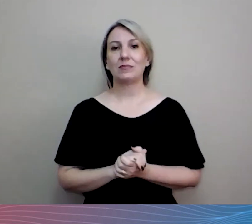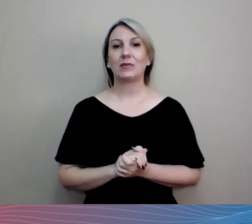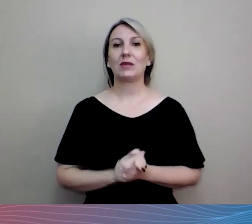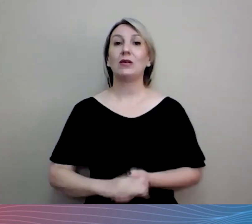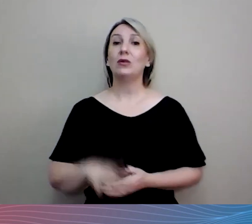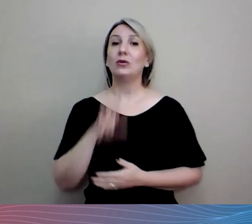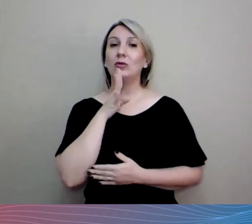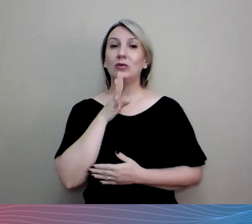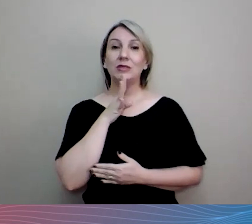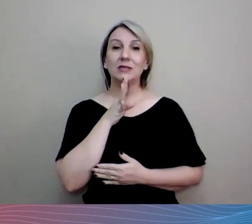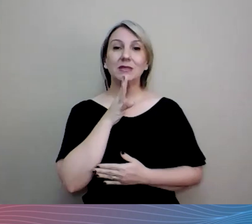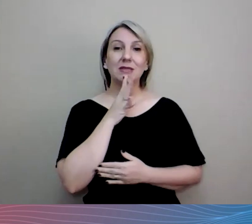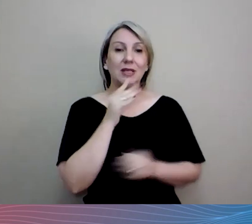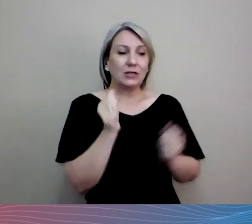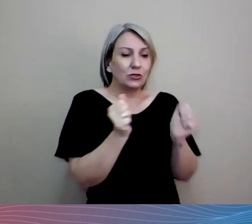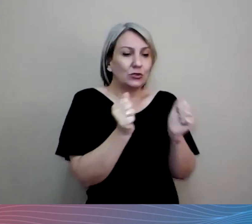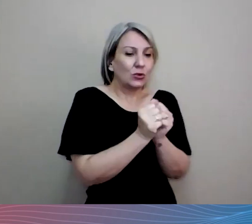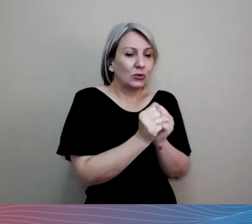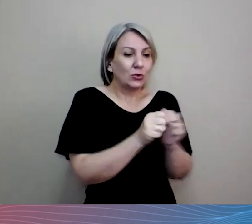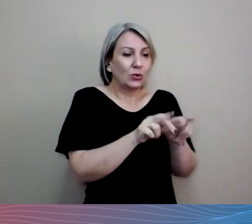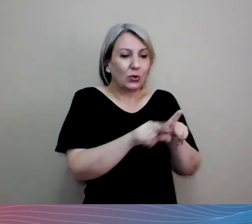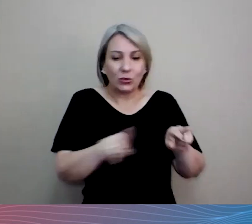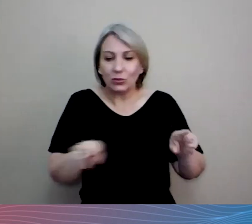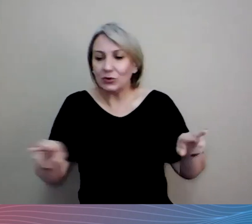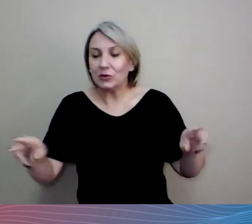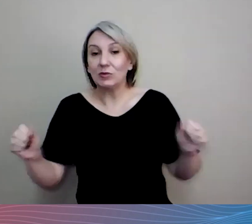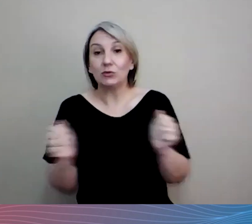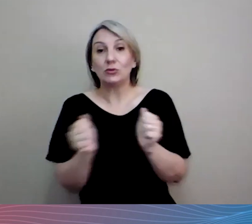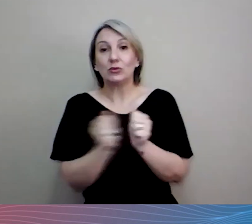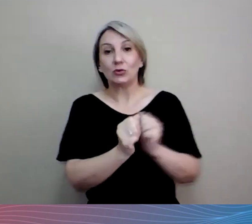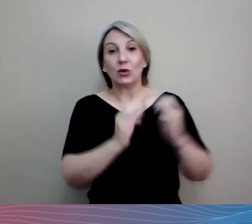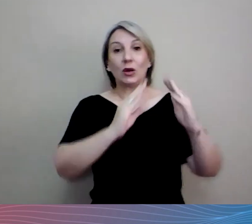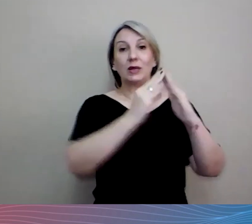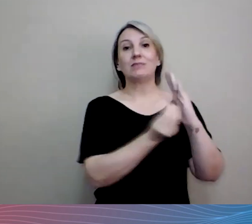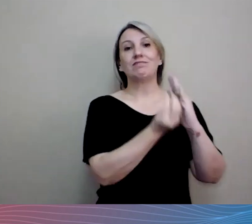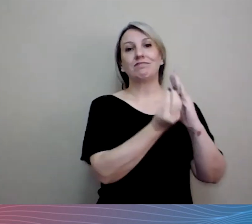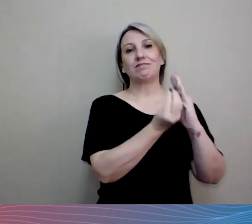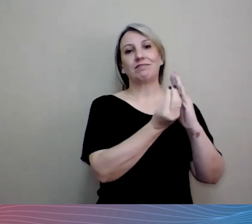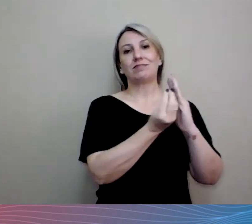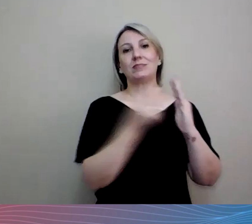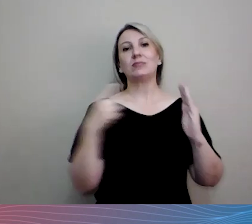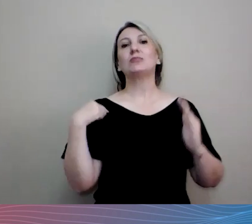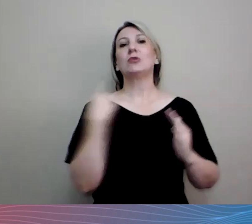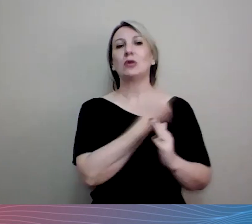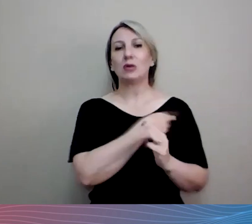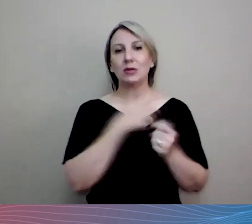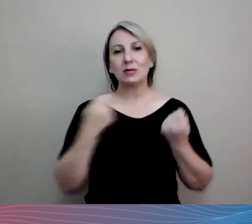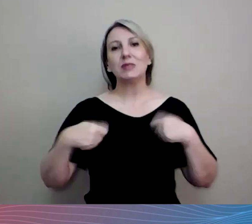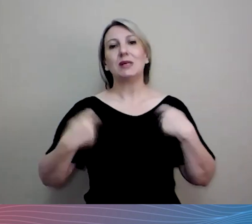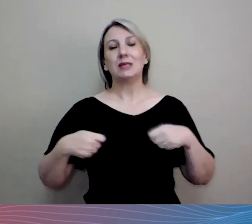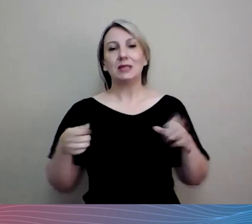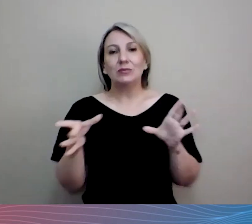santos. Nós precisamos do corpo. Uma pessoa, né, um indivíduo não